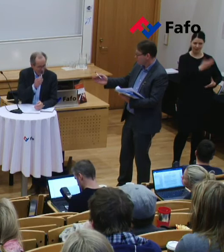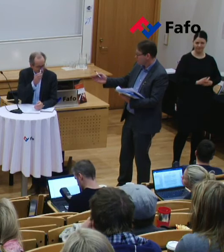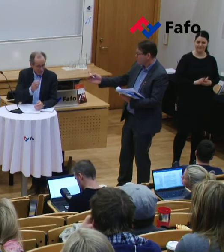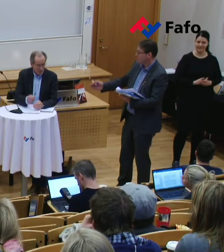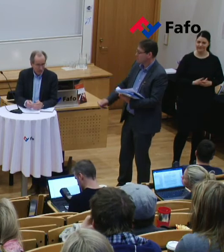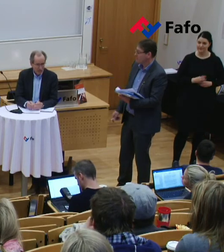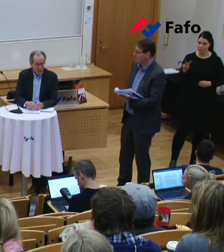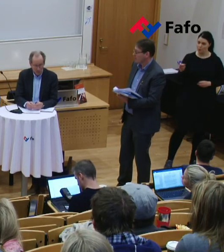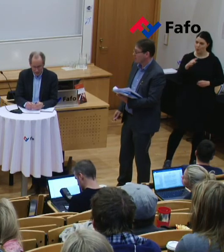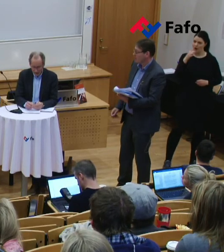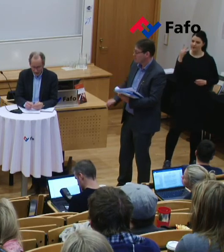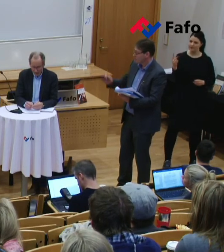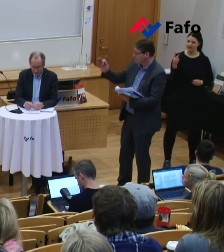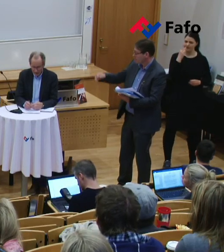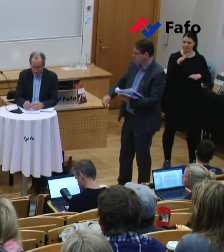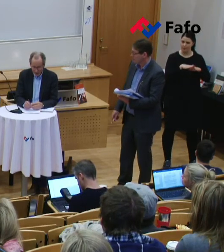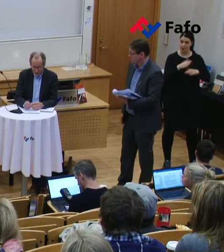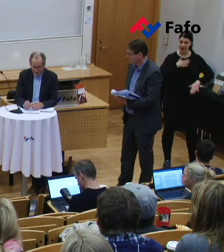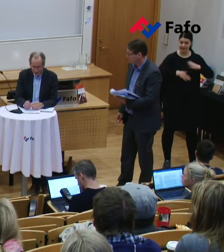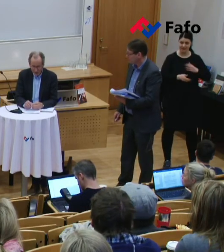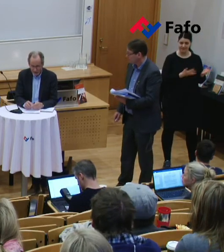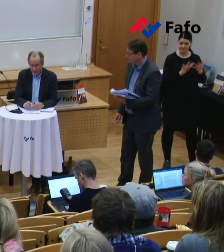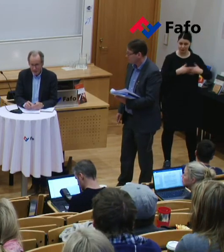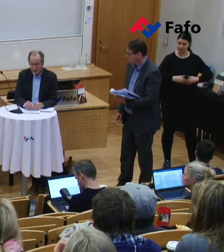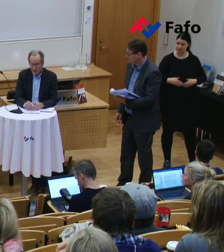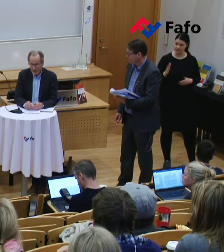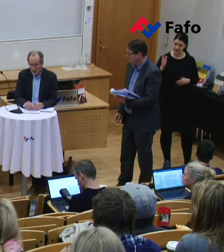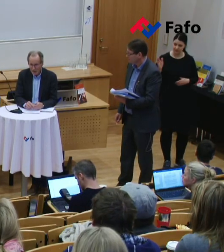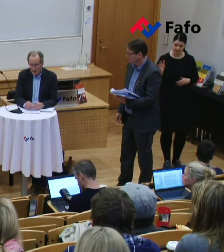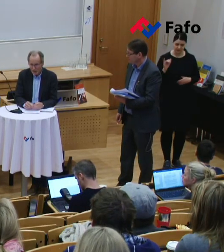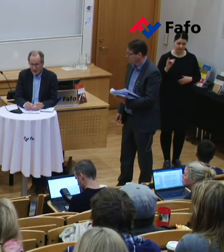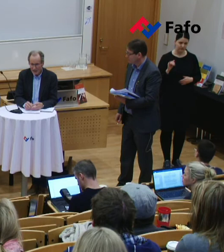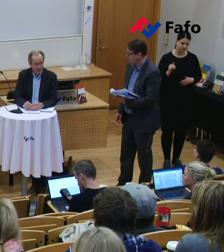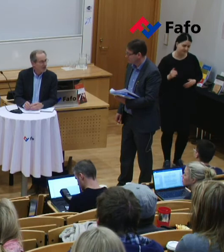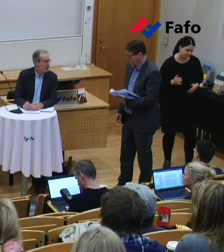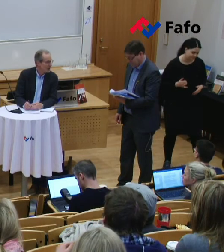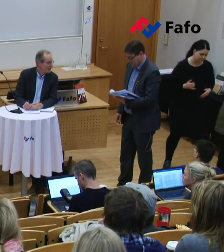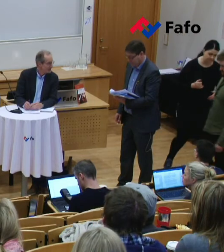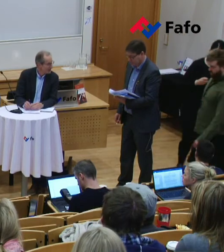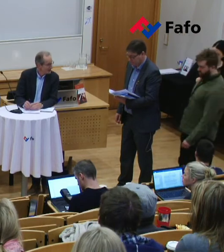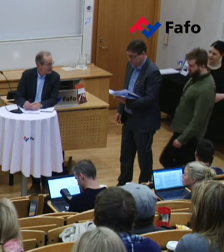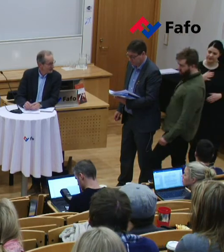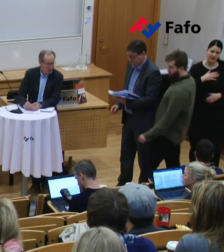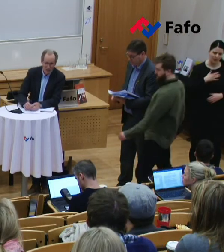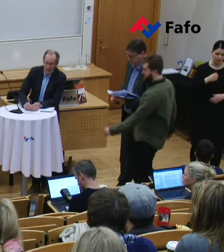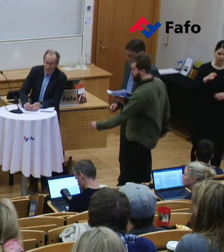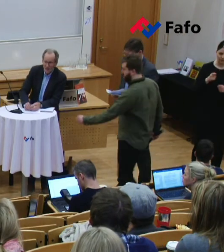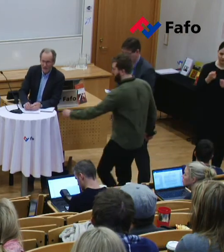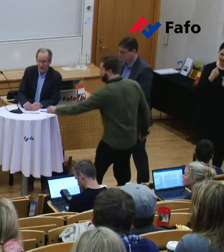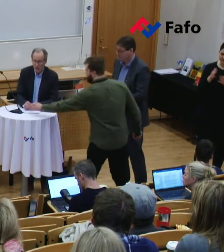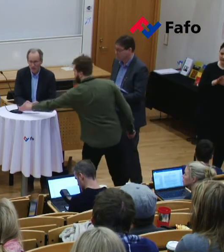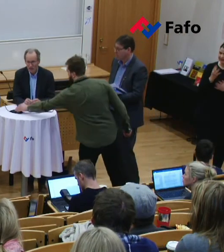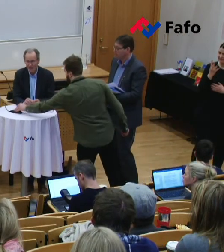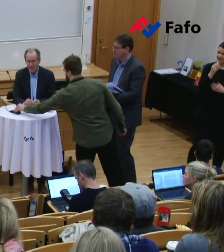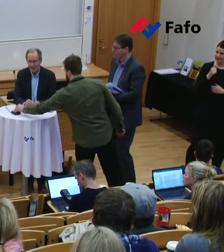Andre, sett av helseforetakene, og så går vi... Ja, altså nå har vi jo hatt samhandlingsreformen i 4 år, han har sagt, noen